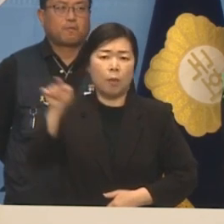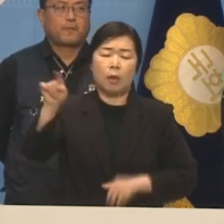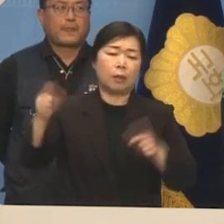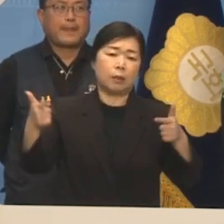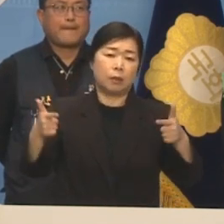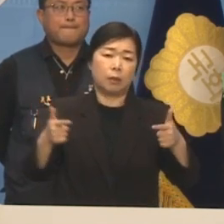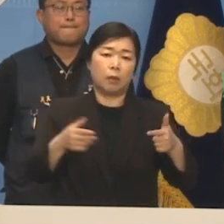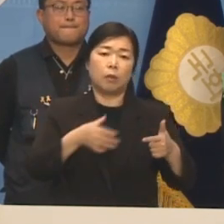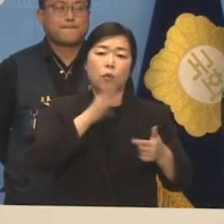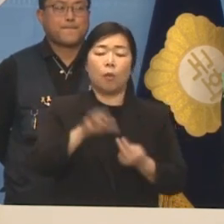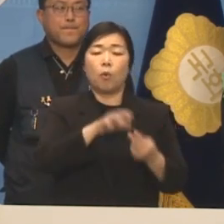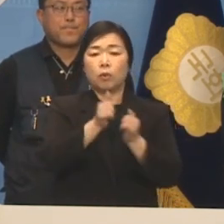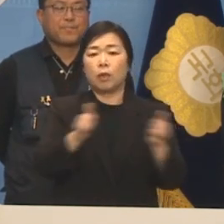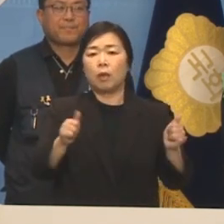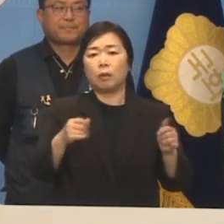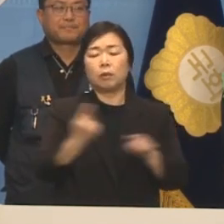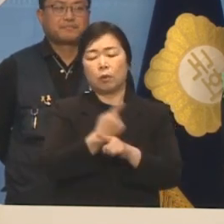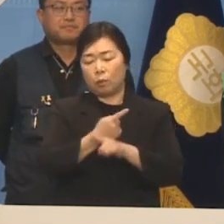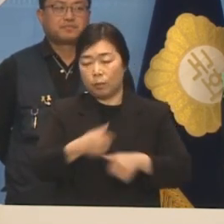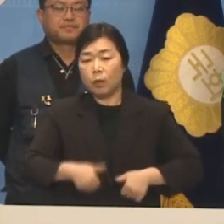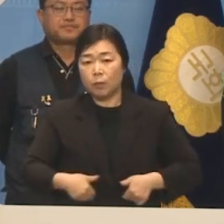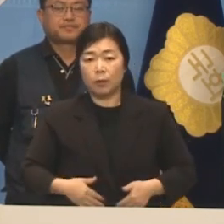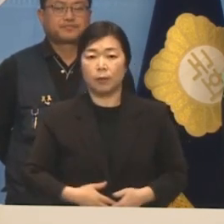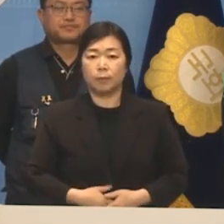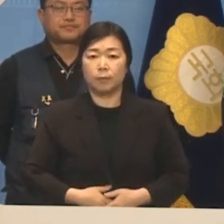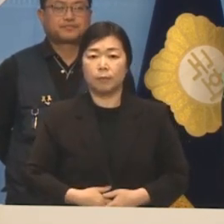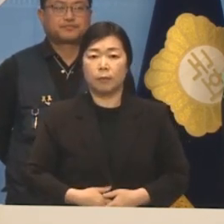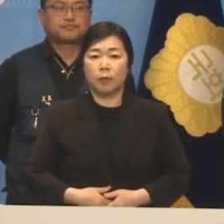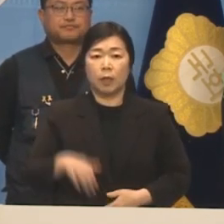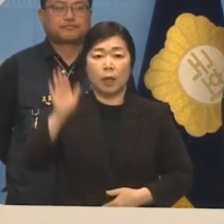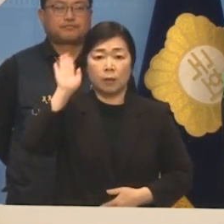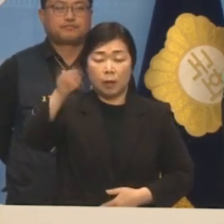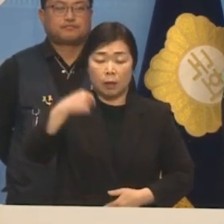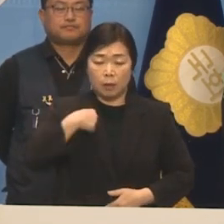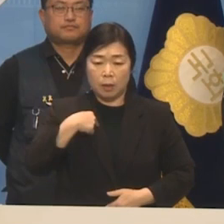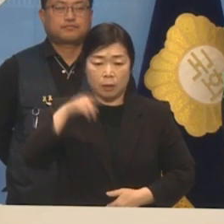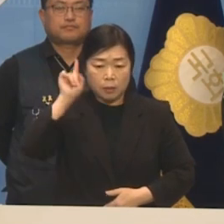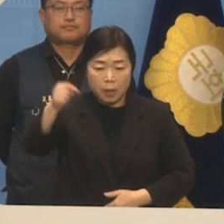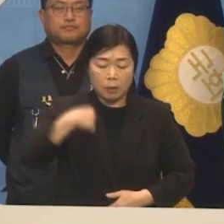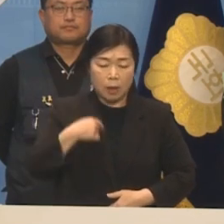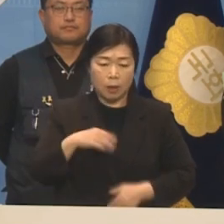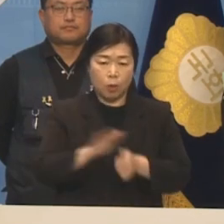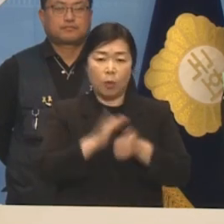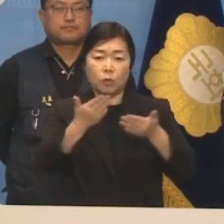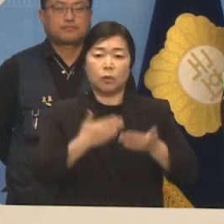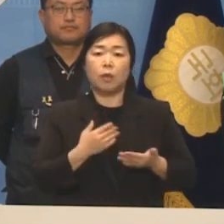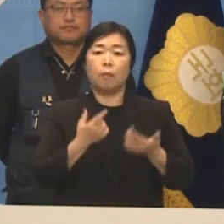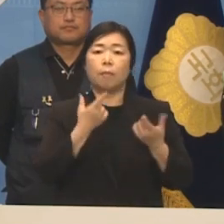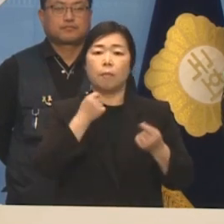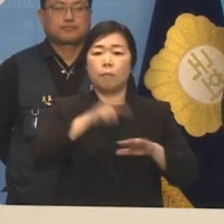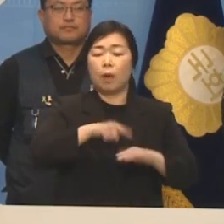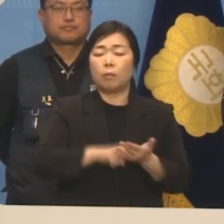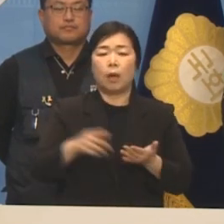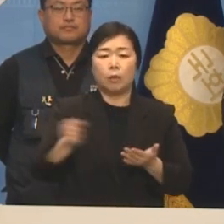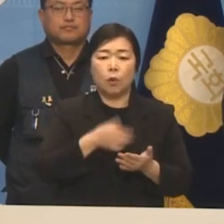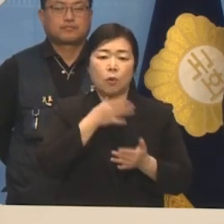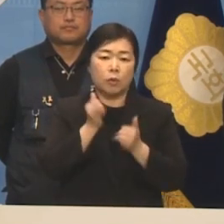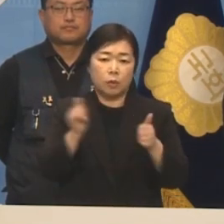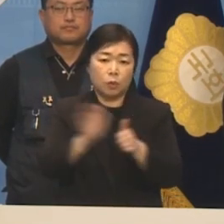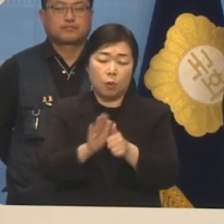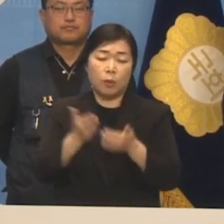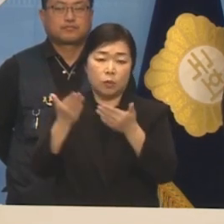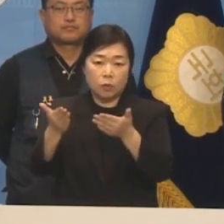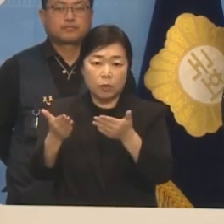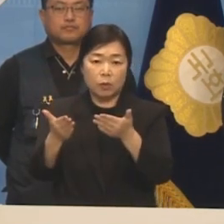처우 개선부터 해야 합니다. 내일의 나를 돌본다는 마음으로 어르신을 돌보고 있는 요양보호사들의 인력 기준을